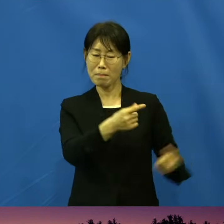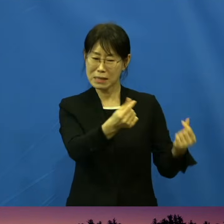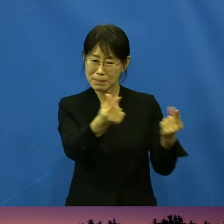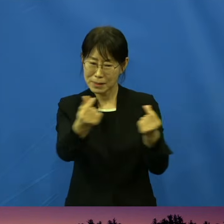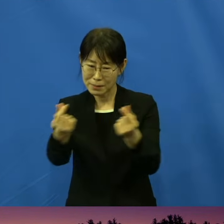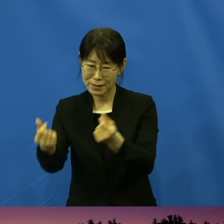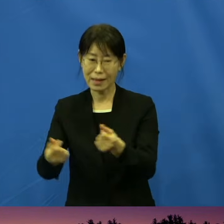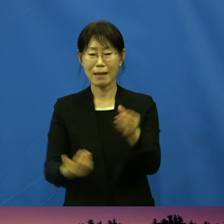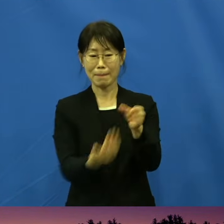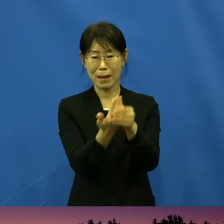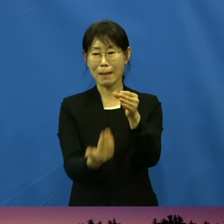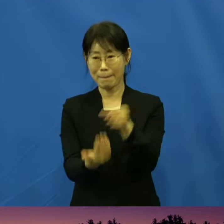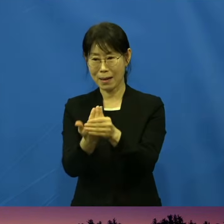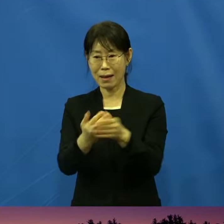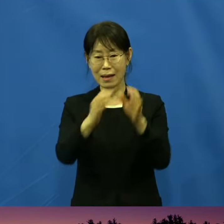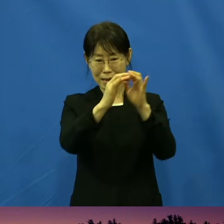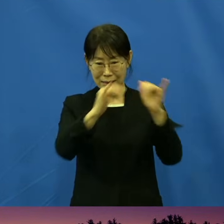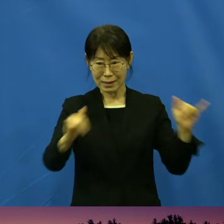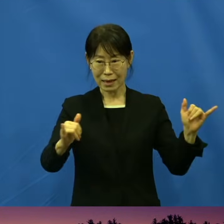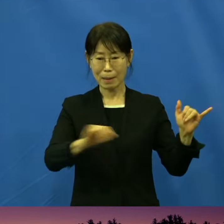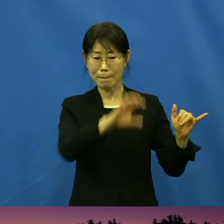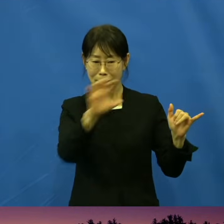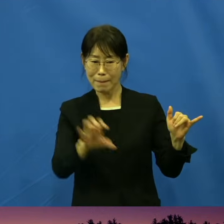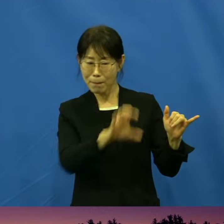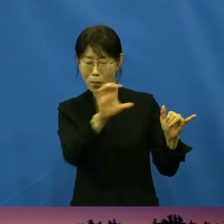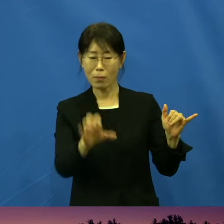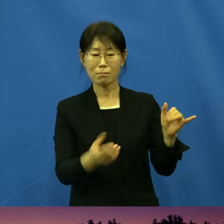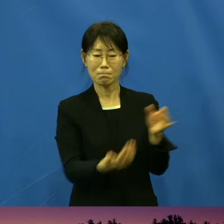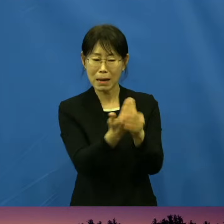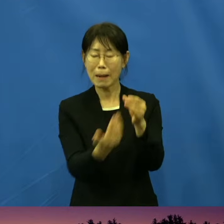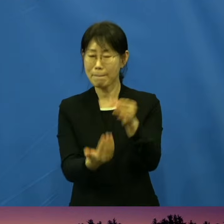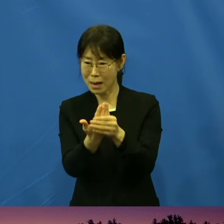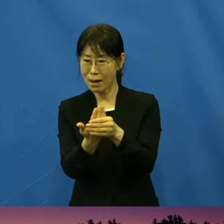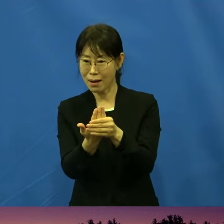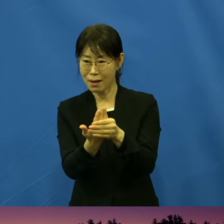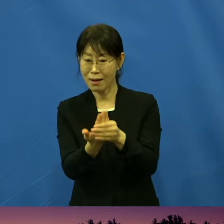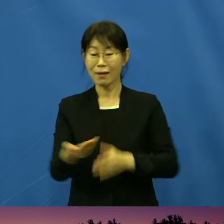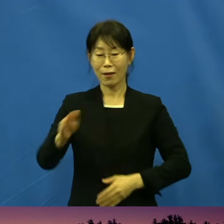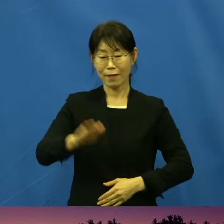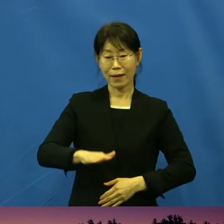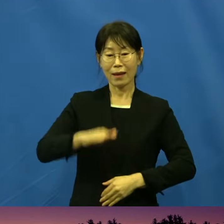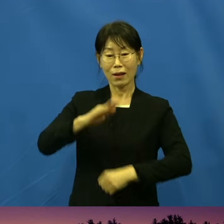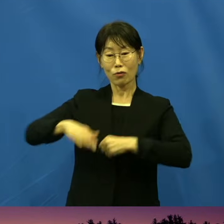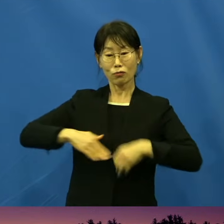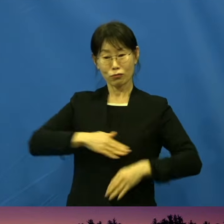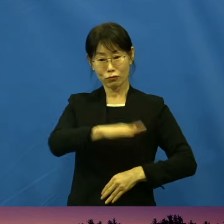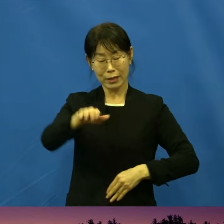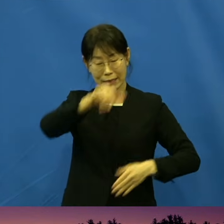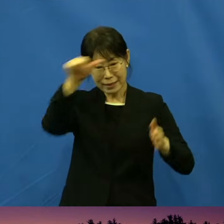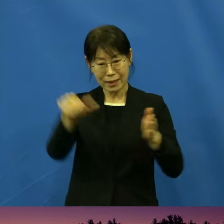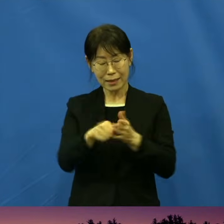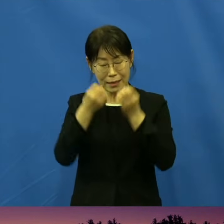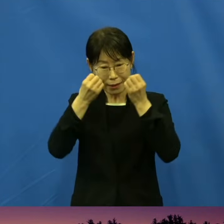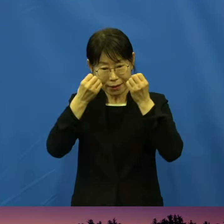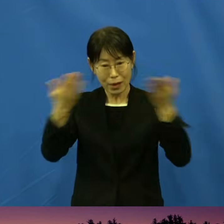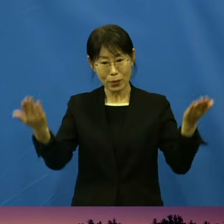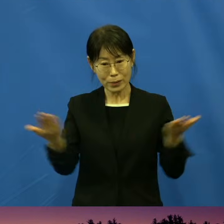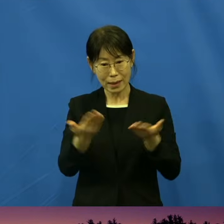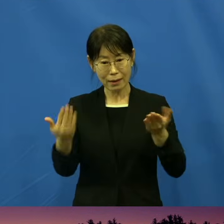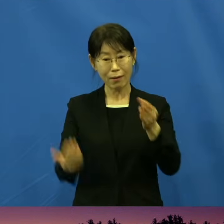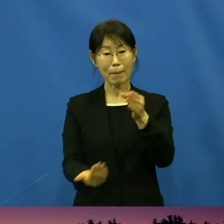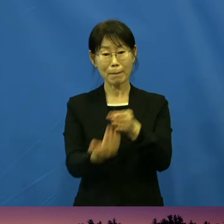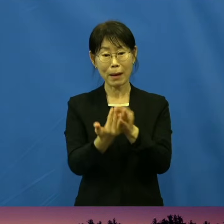돌고 돈다는 거죠. 근데 진짜 새로운 게 있어요. 그게 뭐냐면 우리가 하나님을 만날 때 일어나는